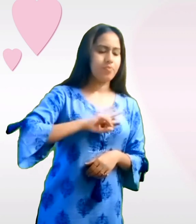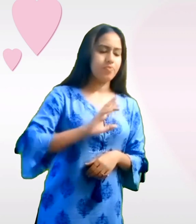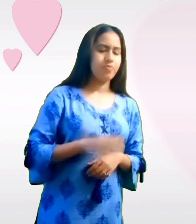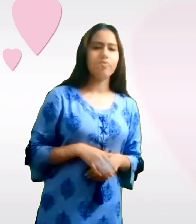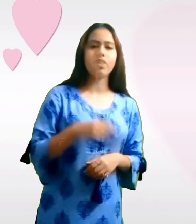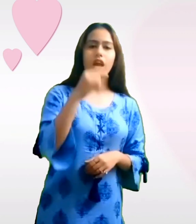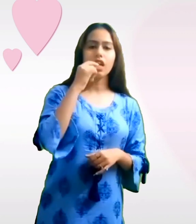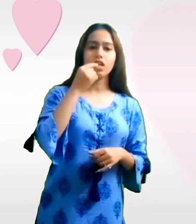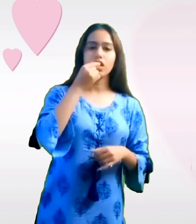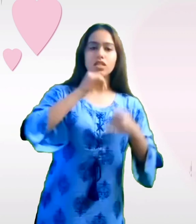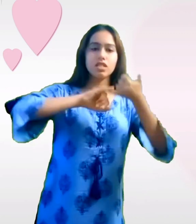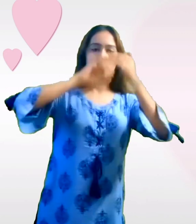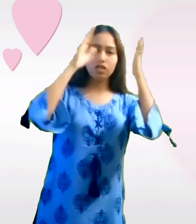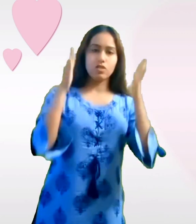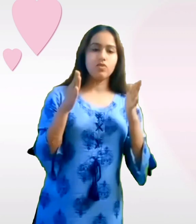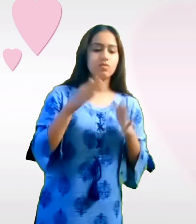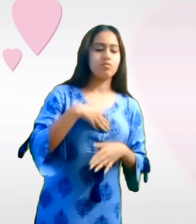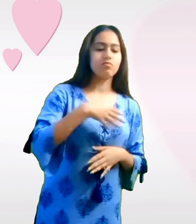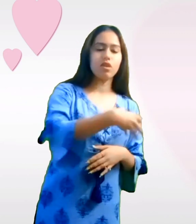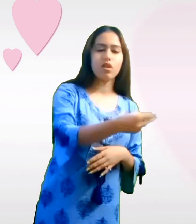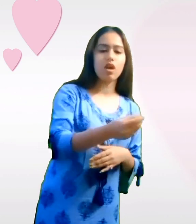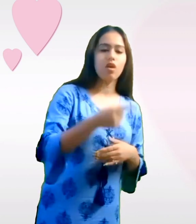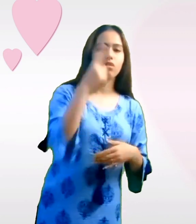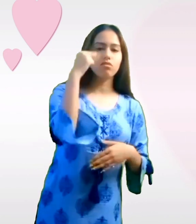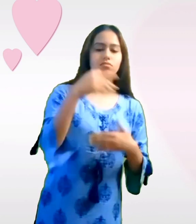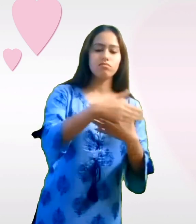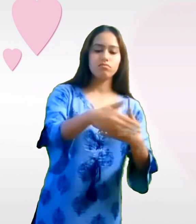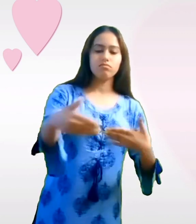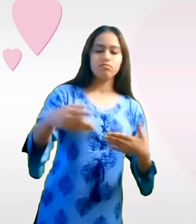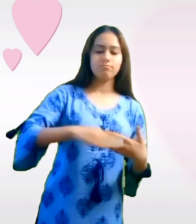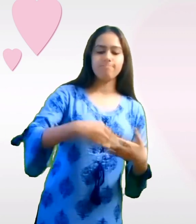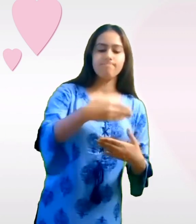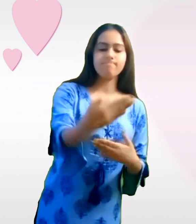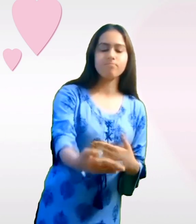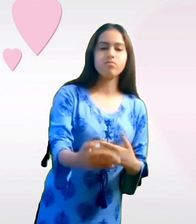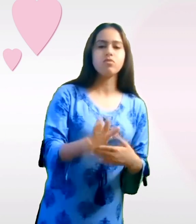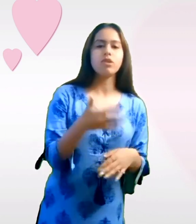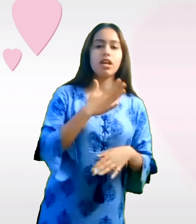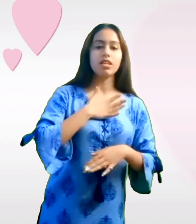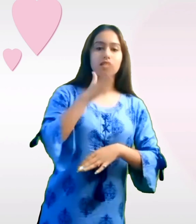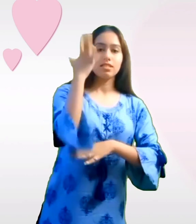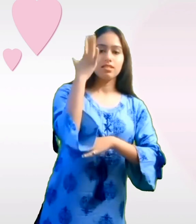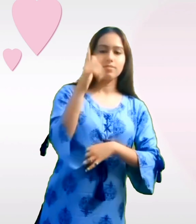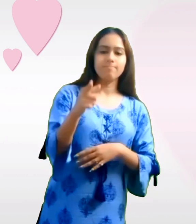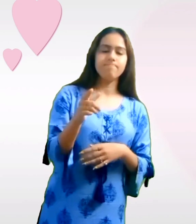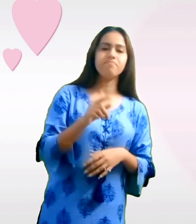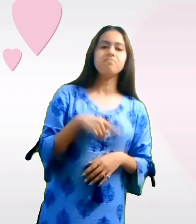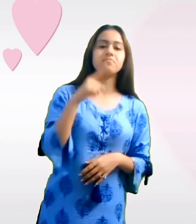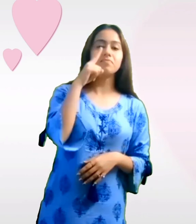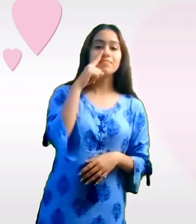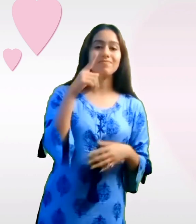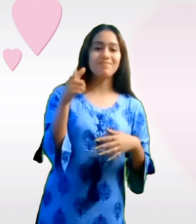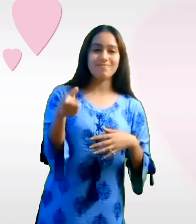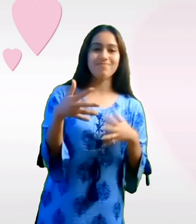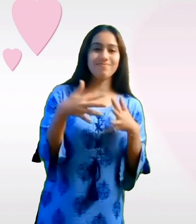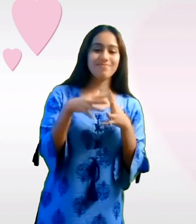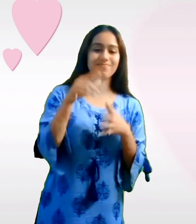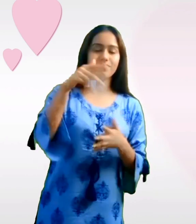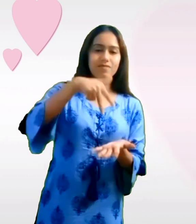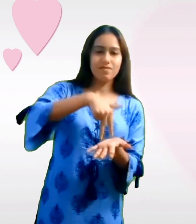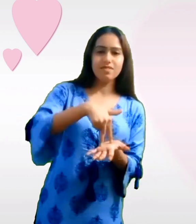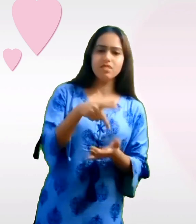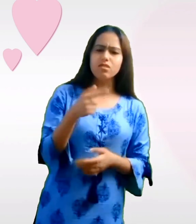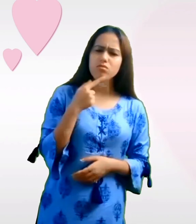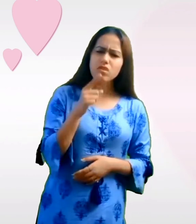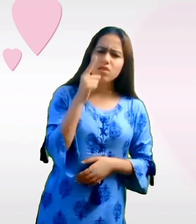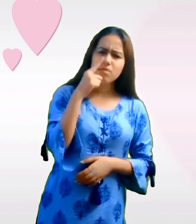आता हूँ। ये मेडिकल स्टोर से बाहर निकले, सड़क पार करके उस पेड़ तक पहुंचे जिसकी छांव में वो अम्मा जी खड़ी थी। उन्हें जाकर के